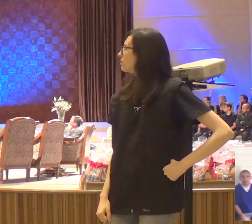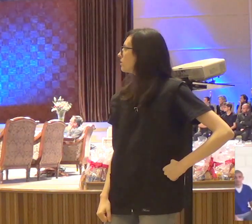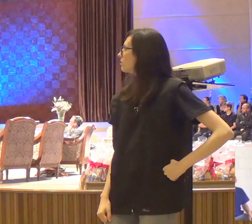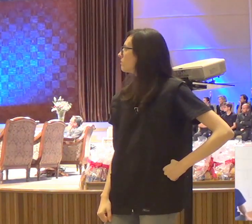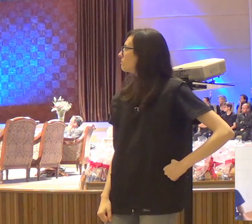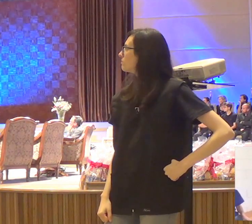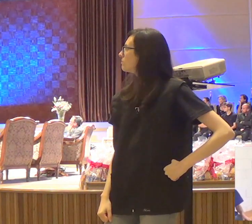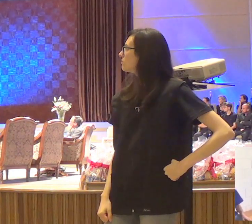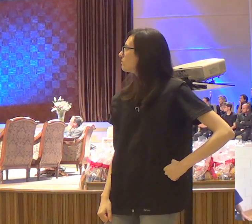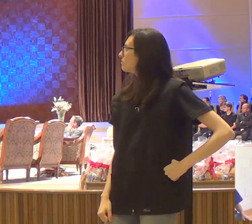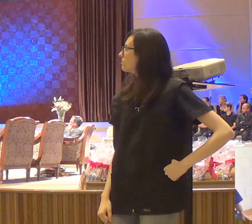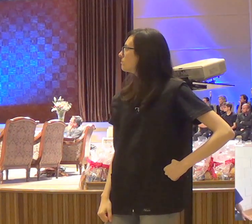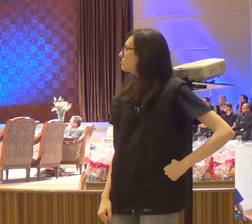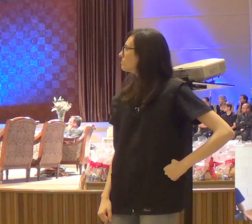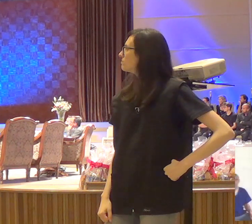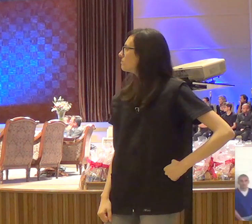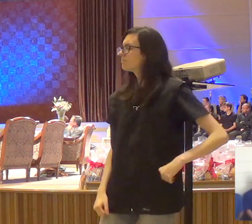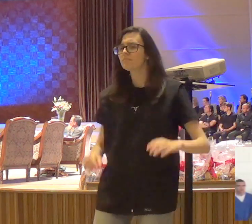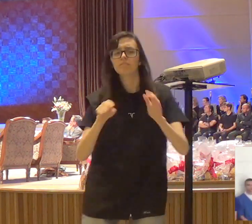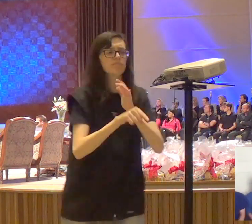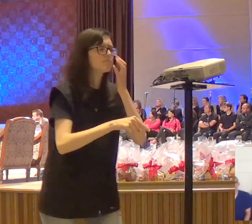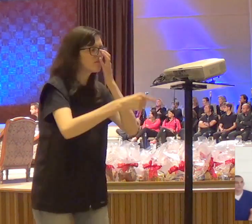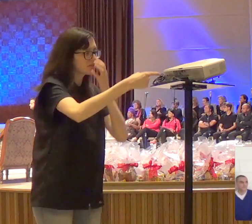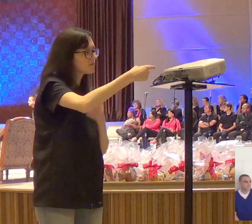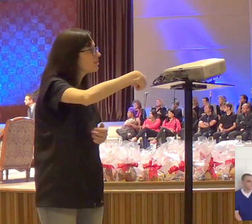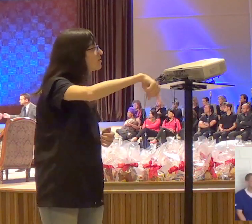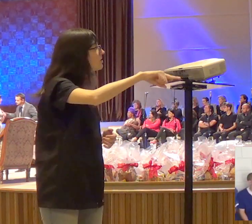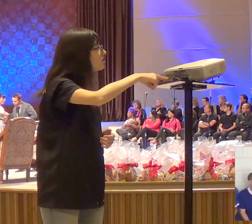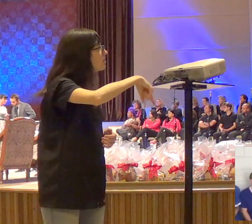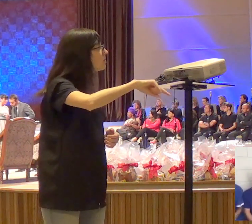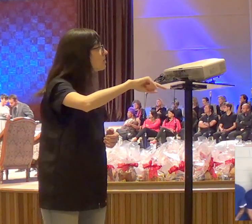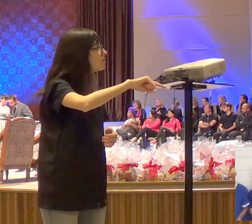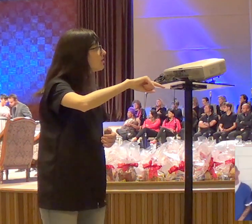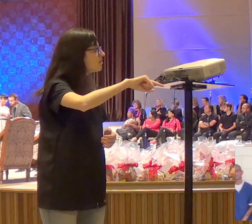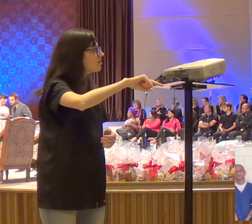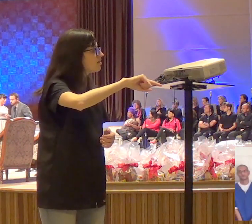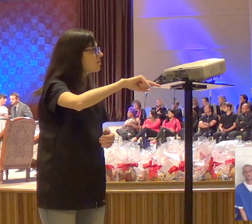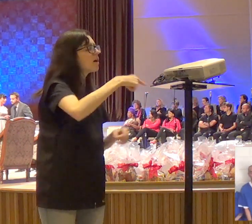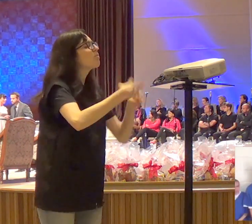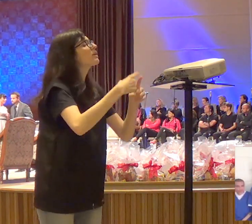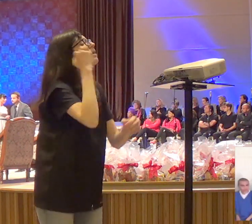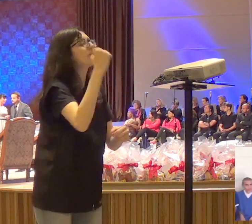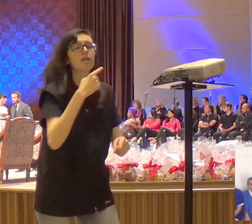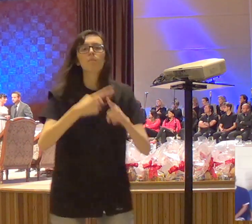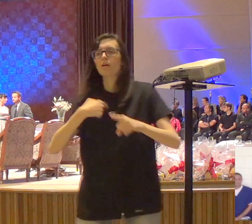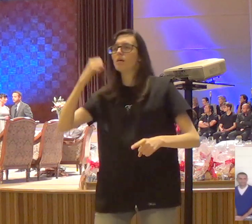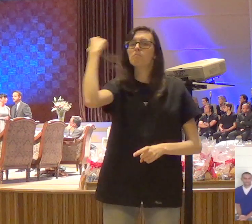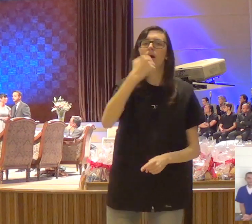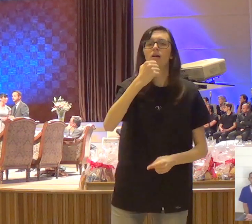your crimes were related to what? Qual foi o crime que vocês foram presos? Assalto e homicídio.